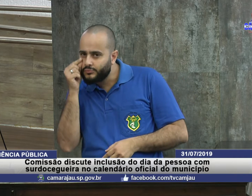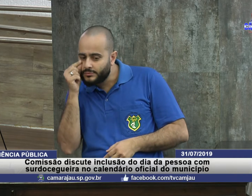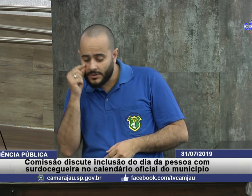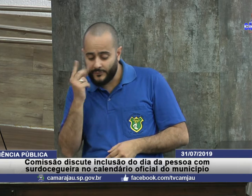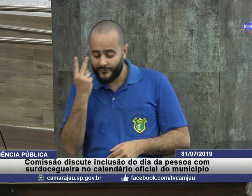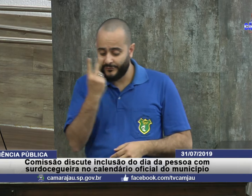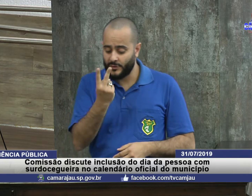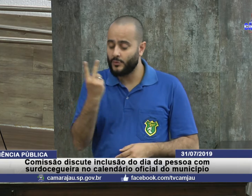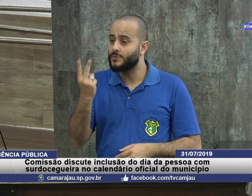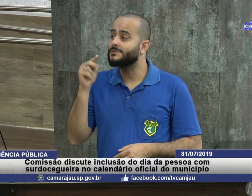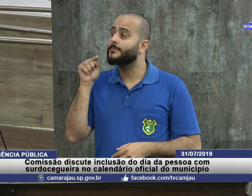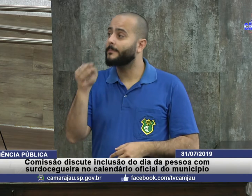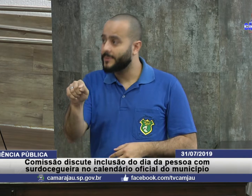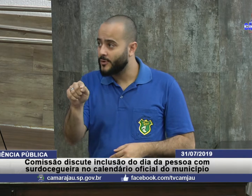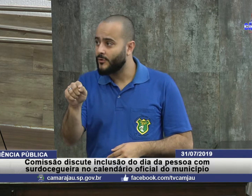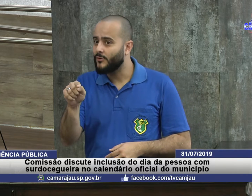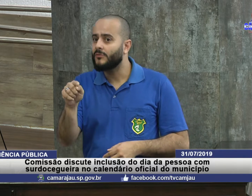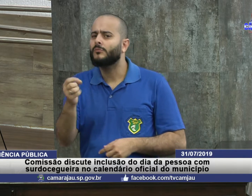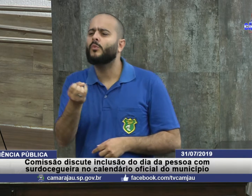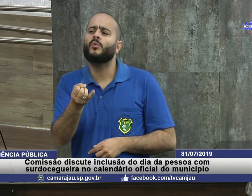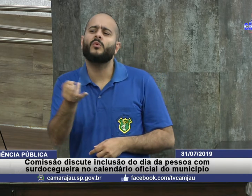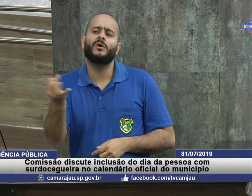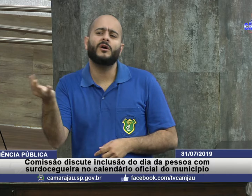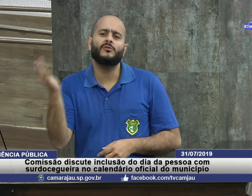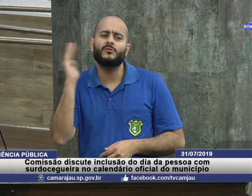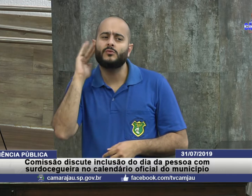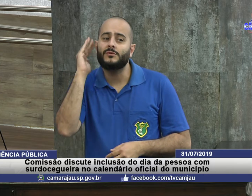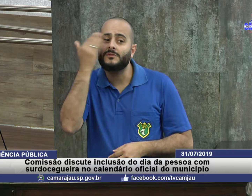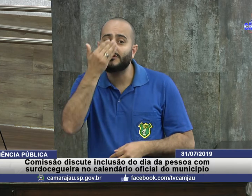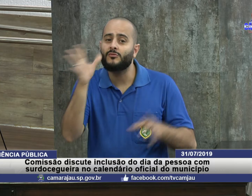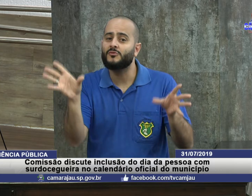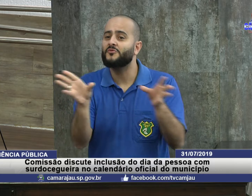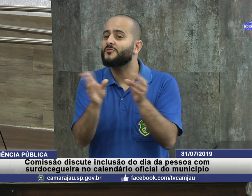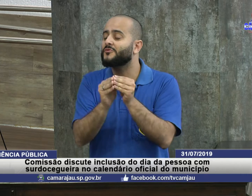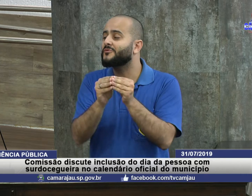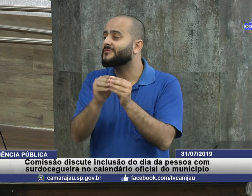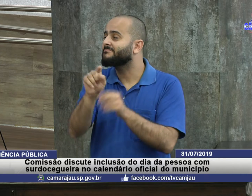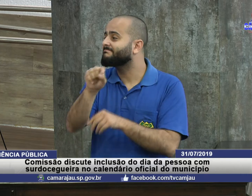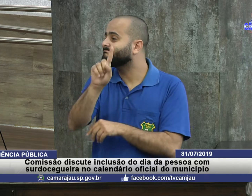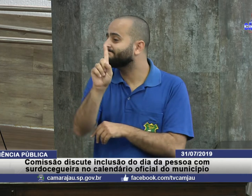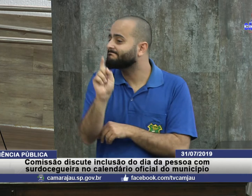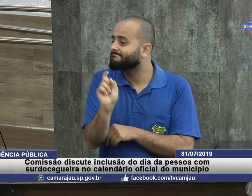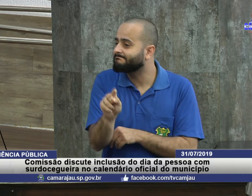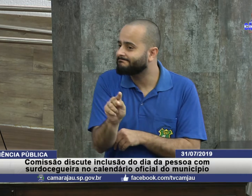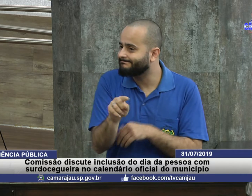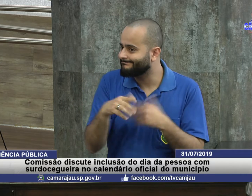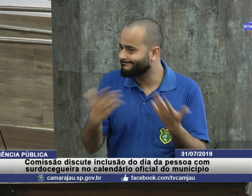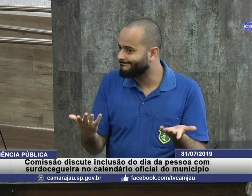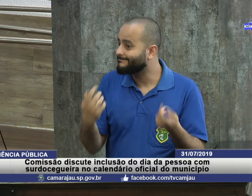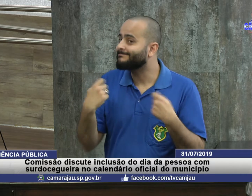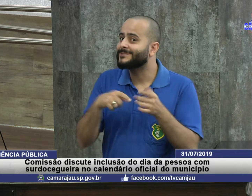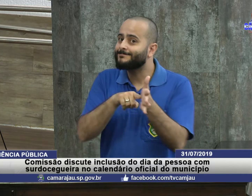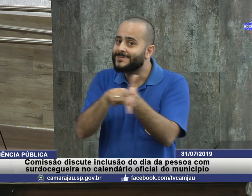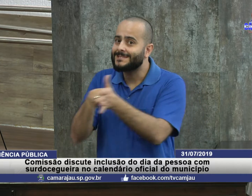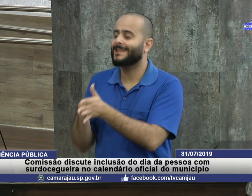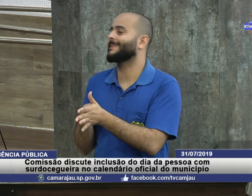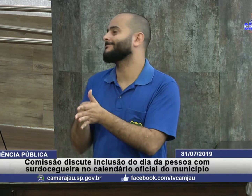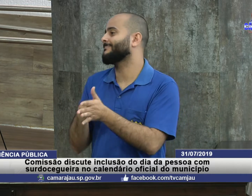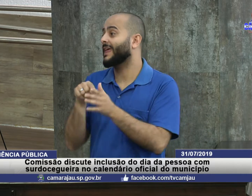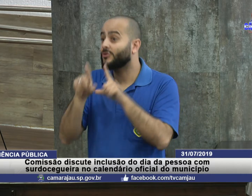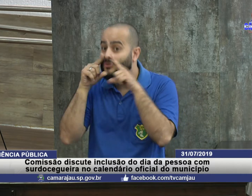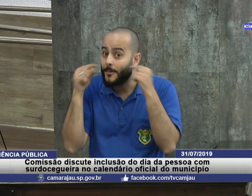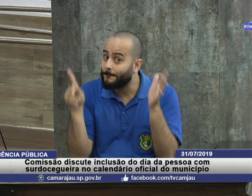5.732 pessoas com algum grau de perda de audição. E 22 mil pessoas com graus diferentes de perda